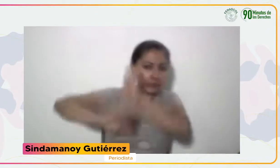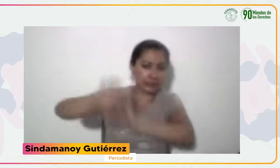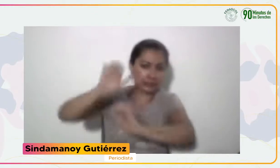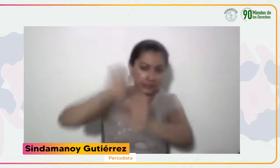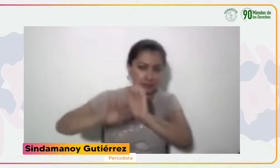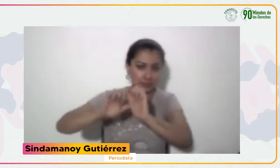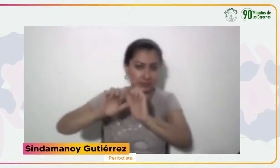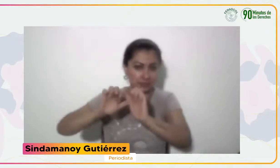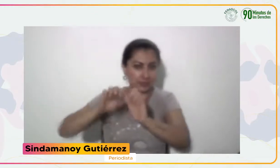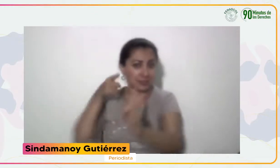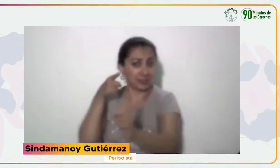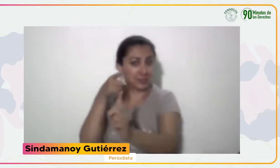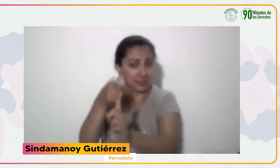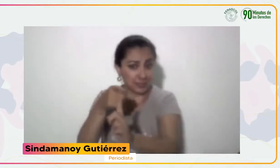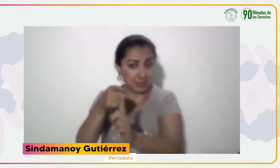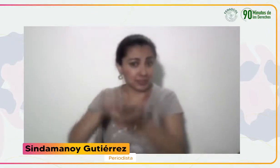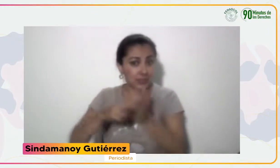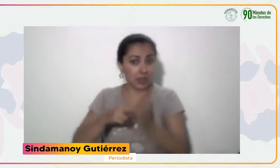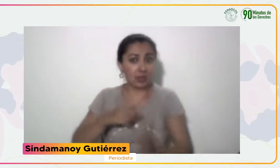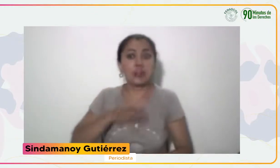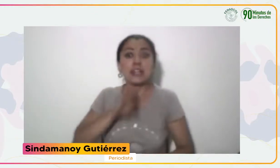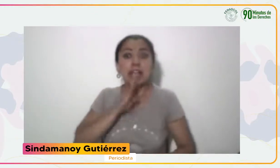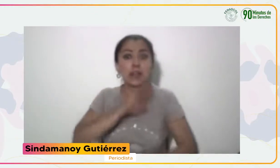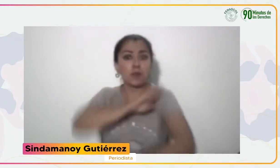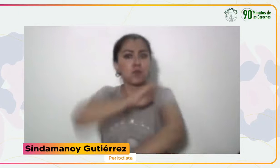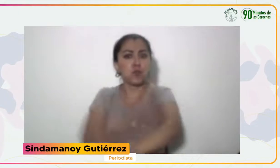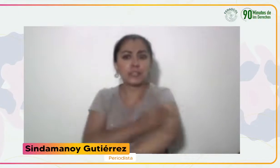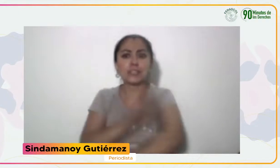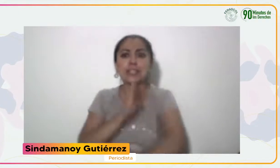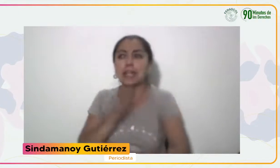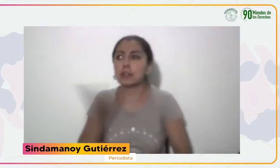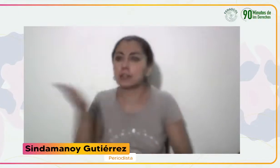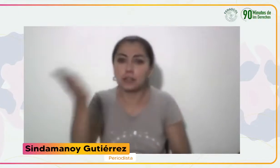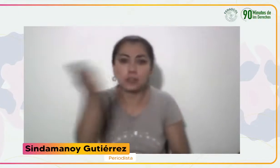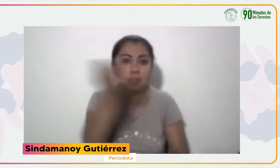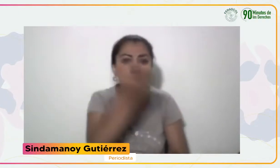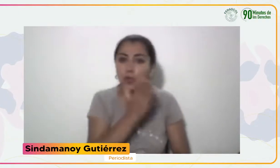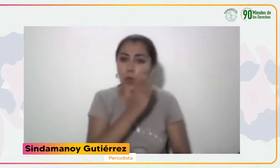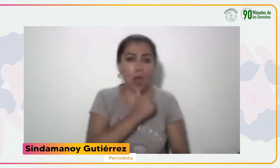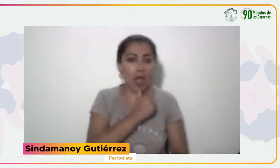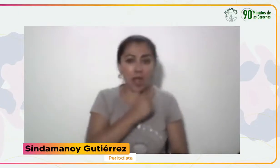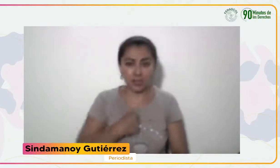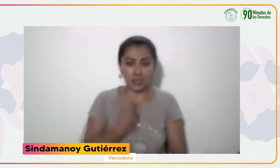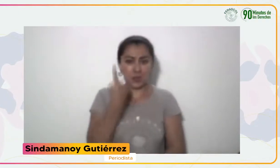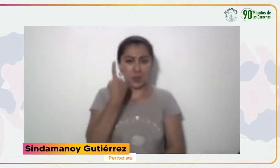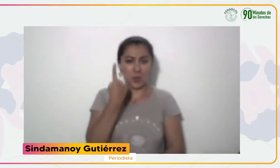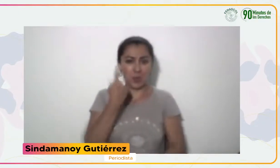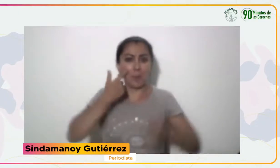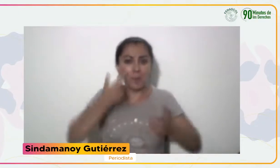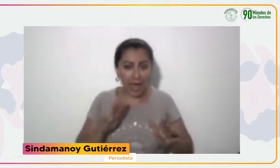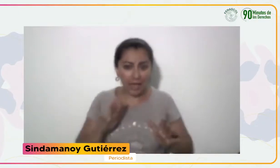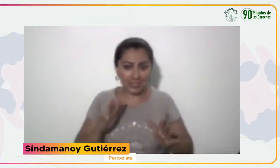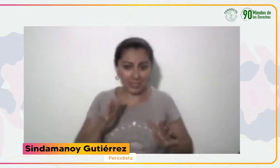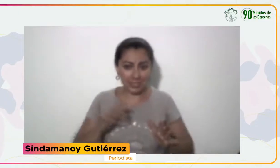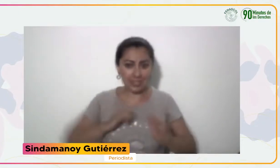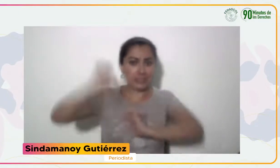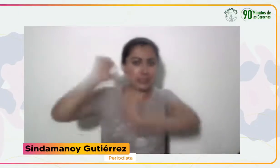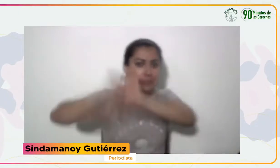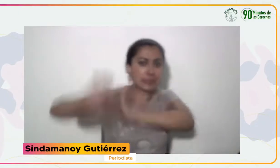esa apropiación que han hecho algunos intérpretes. Y no hay otra persona que lo haga. Soy yo